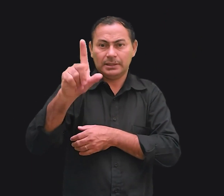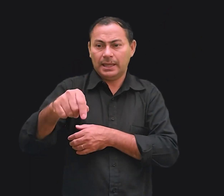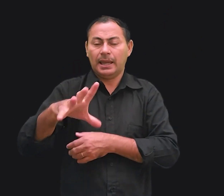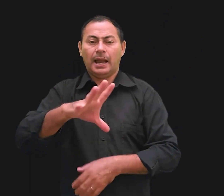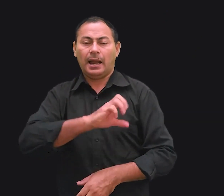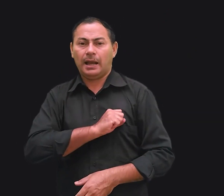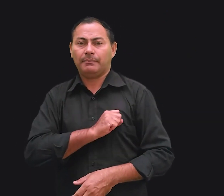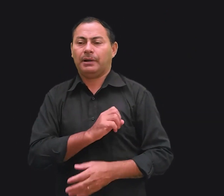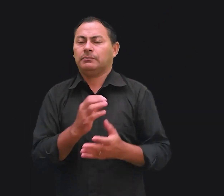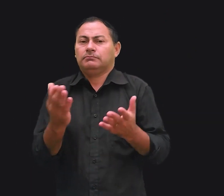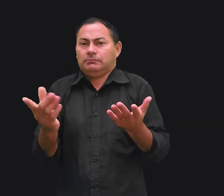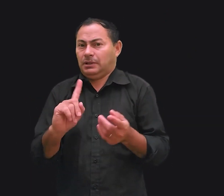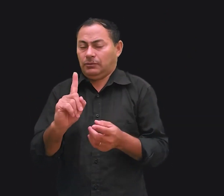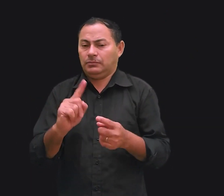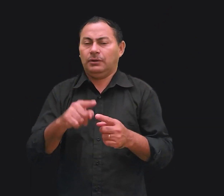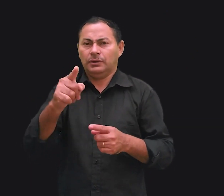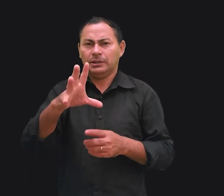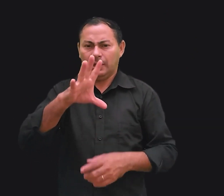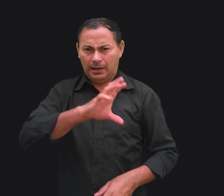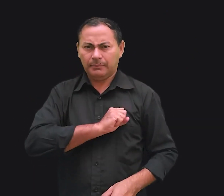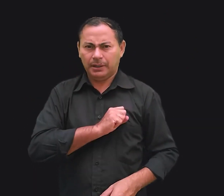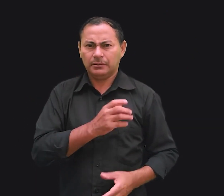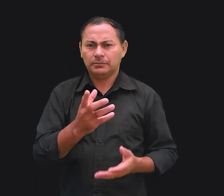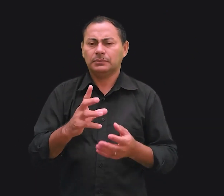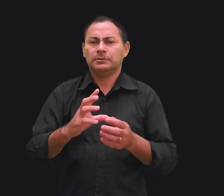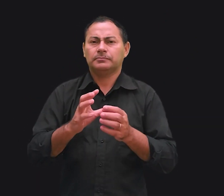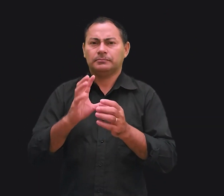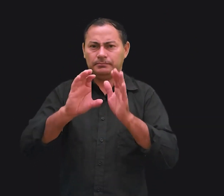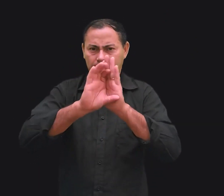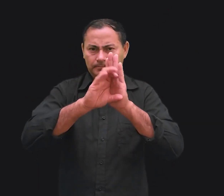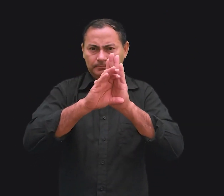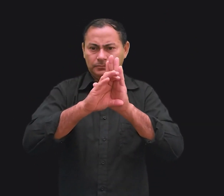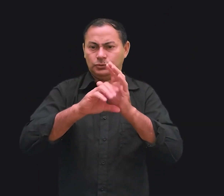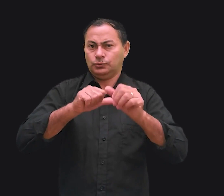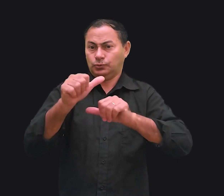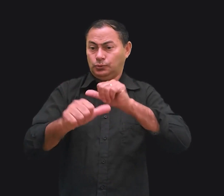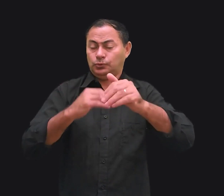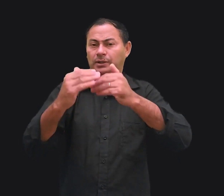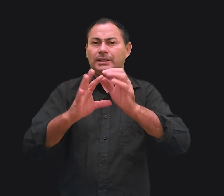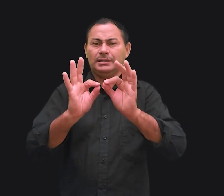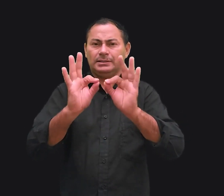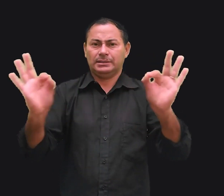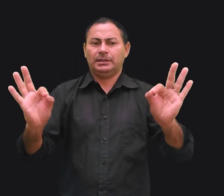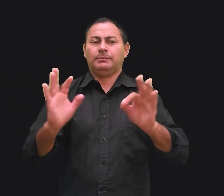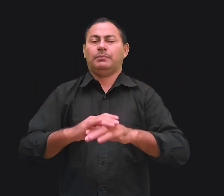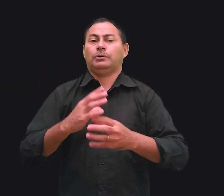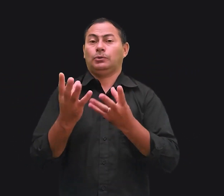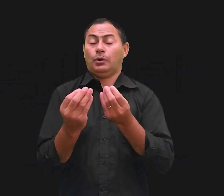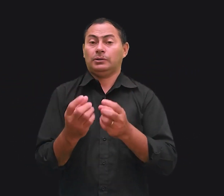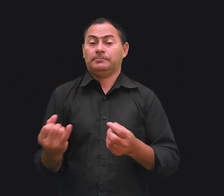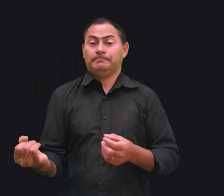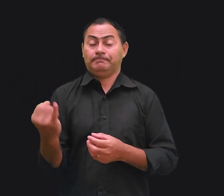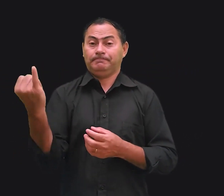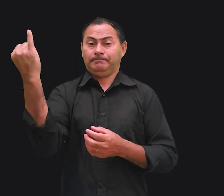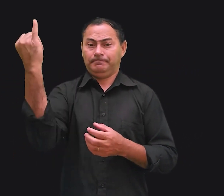se ele a ama. Você o ama? Esse conceito é revolucionário, simples, mas